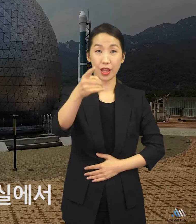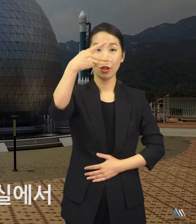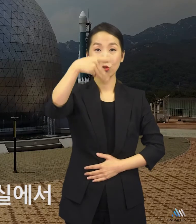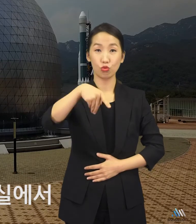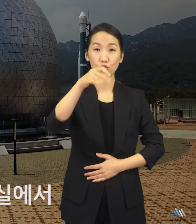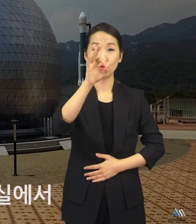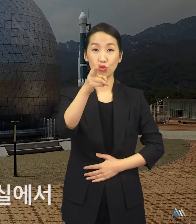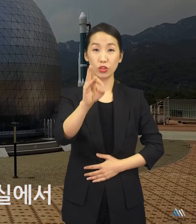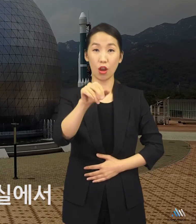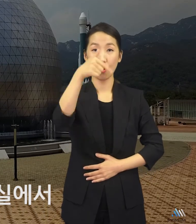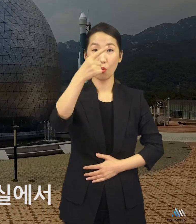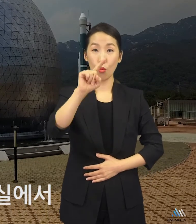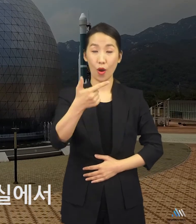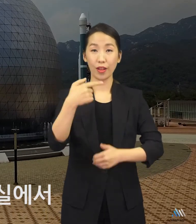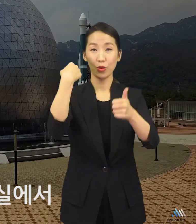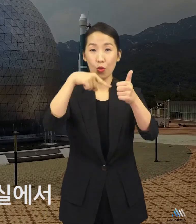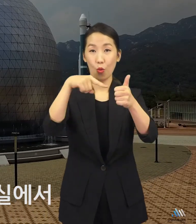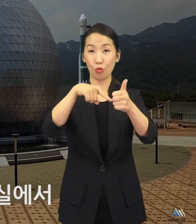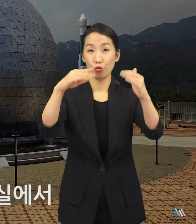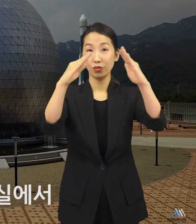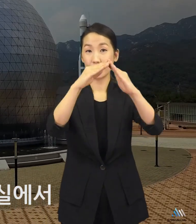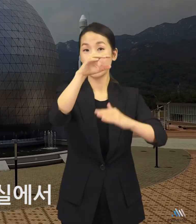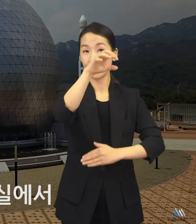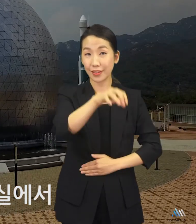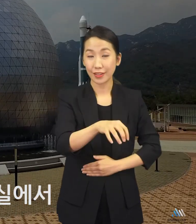천체투영관 교육실에서